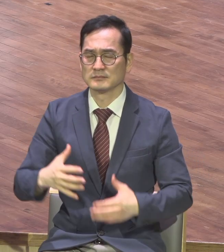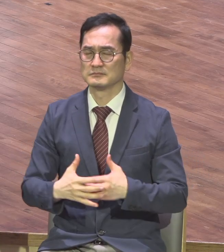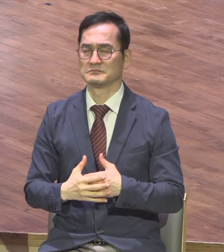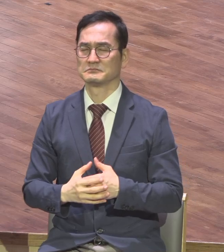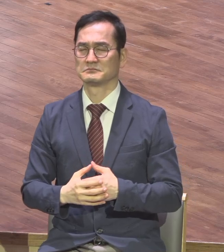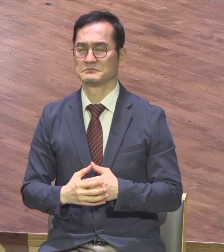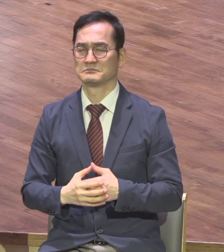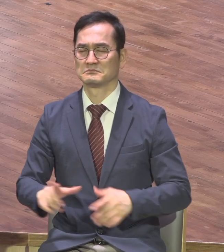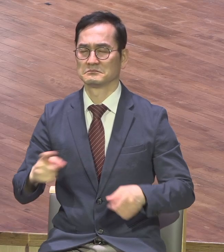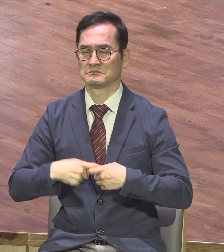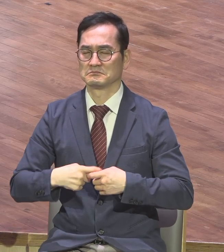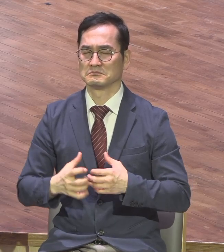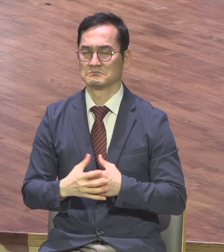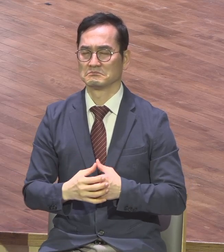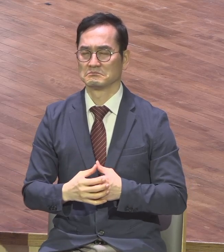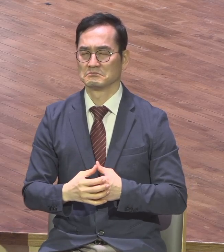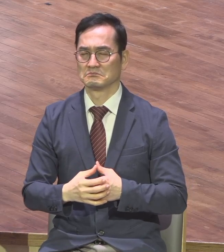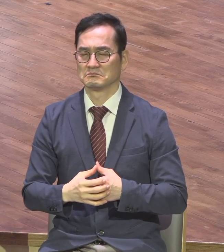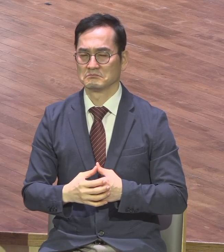이런 사단은